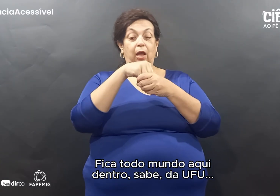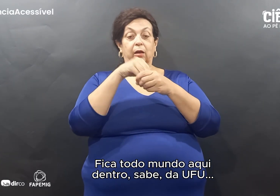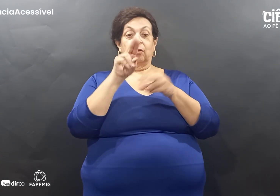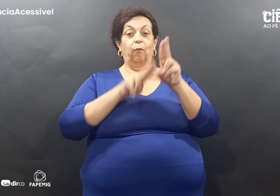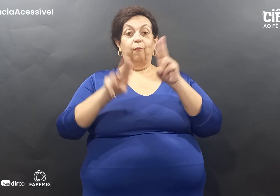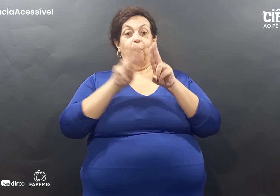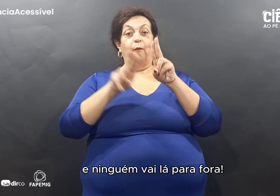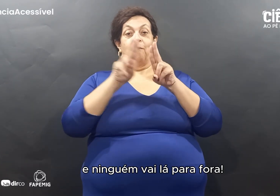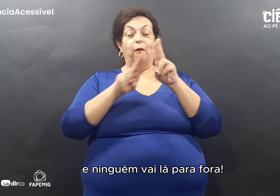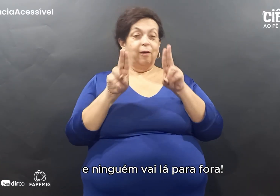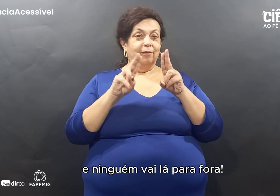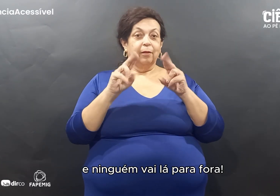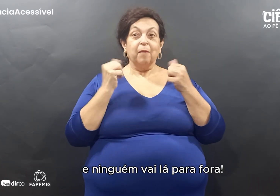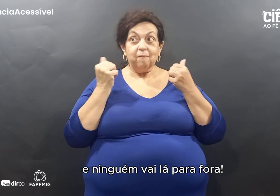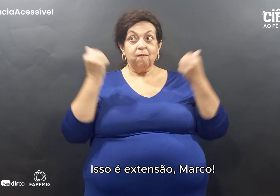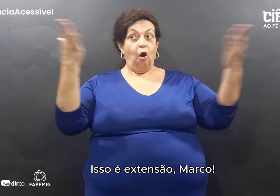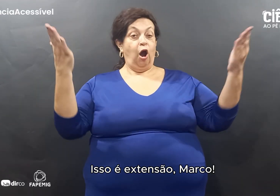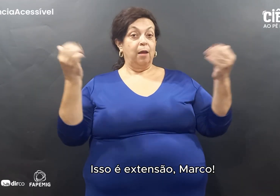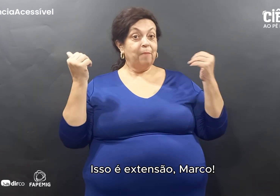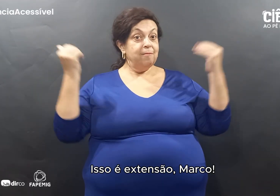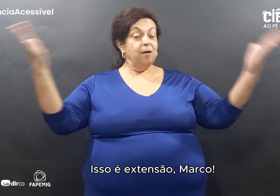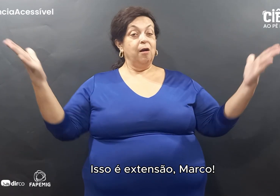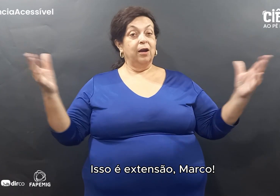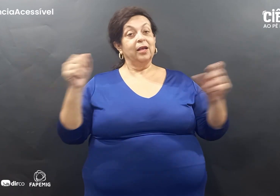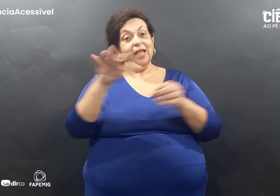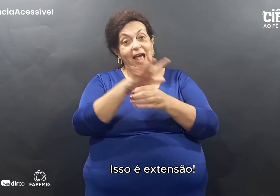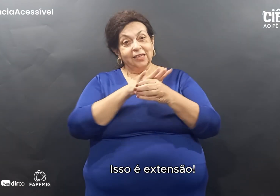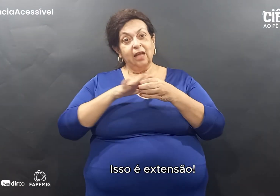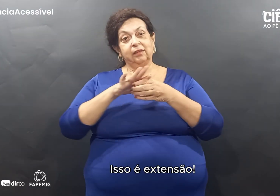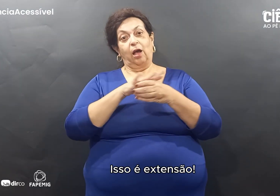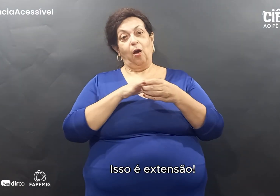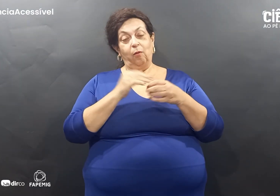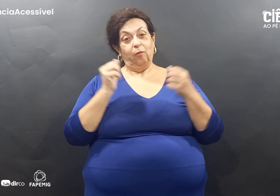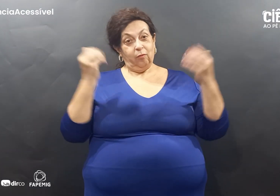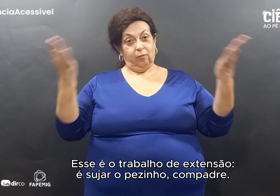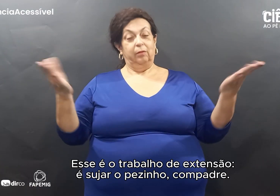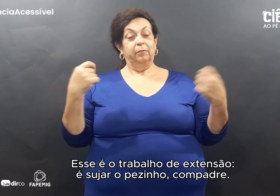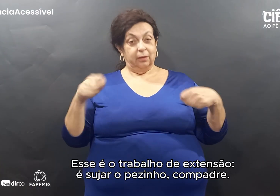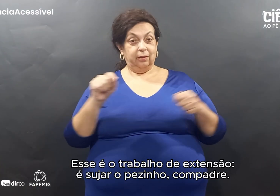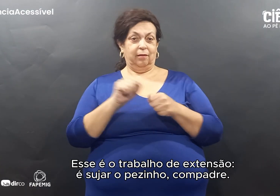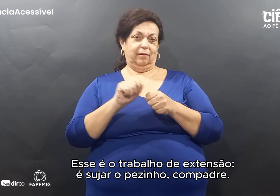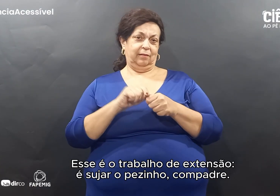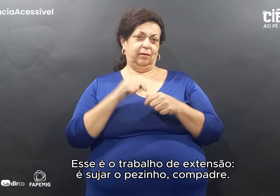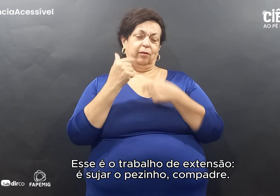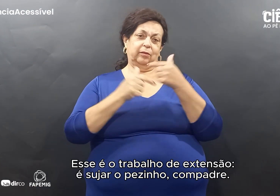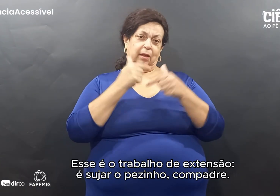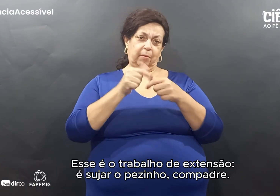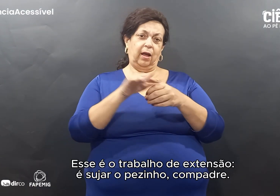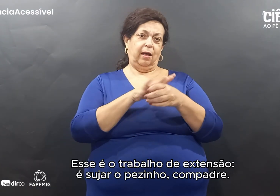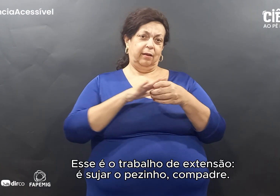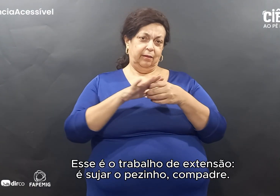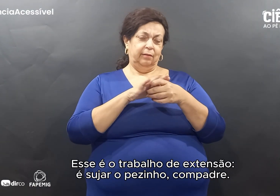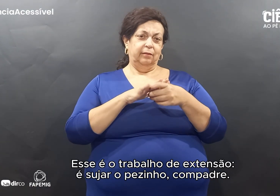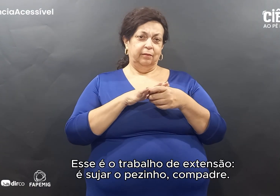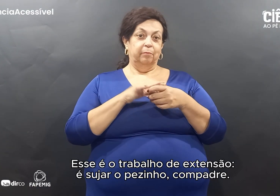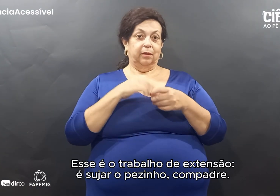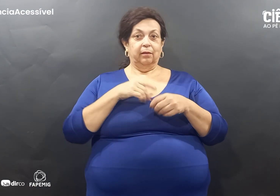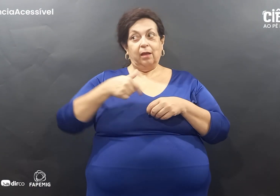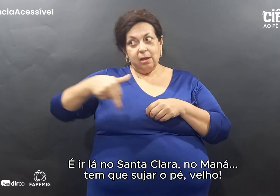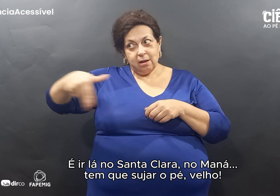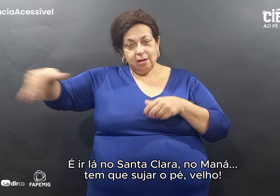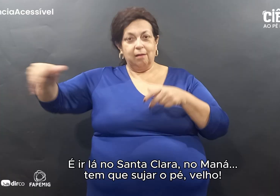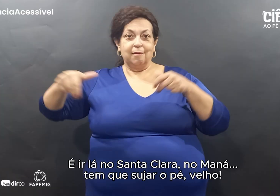Da UFO. E ninguém vai lá para fora. Isso é extensão, Marcos. Isso é extensão. Esse é o trabalho de extensão. É sujar o pezinho,